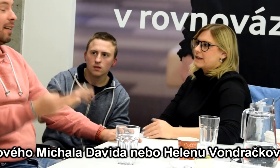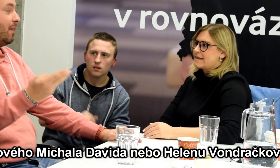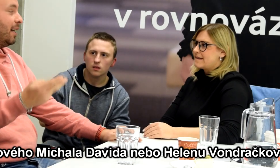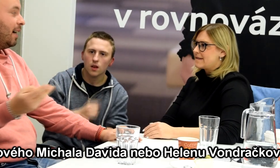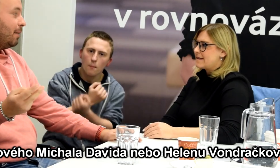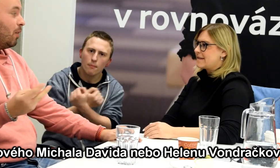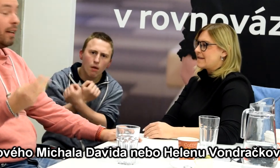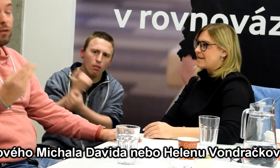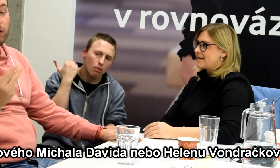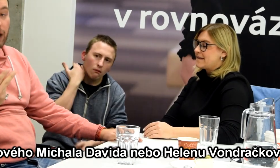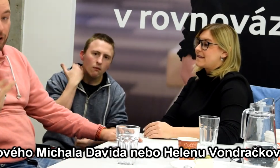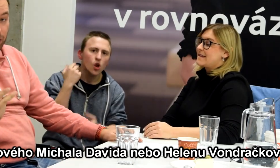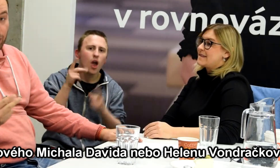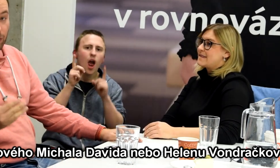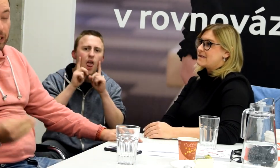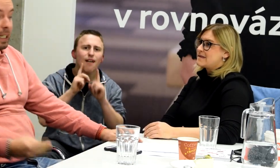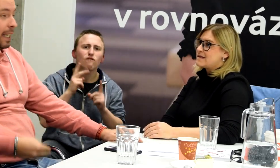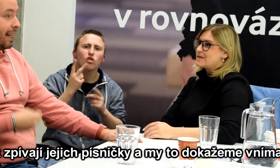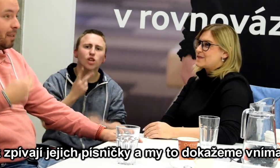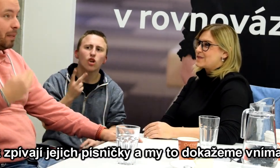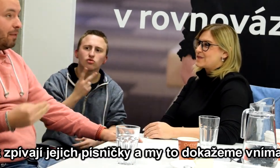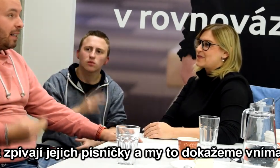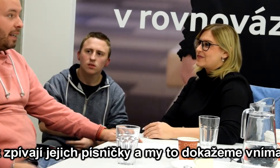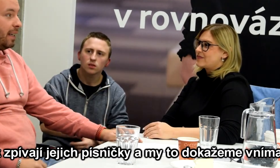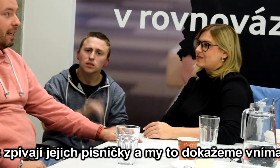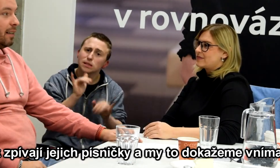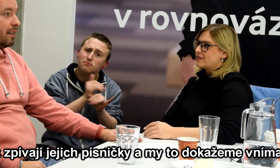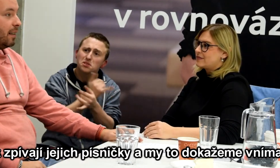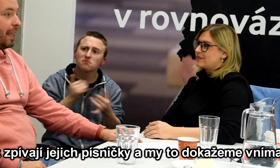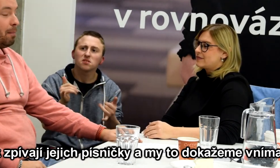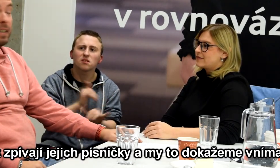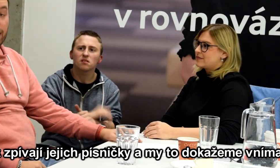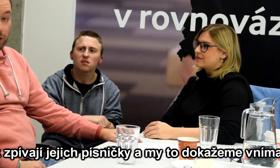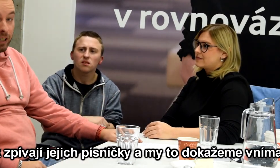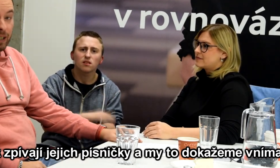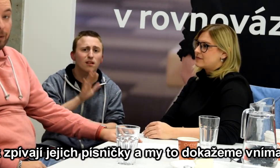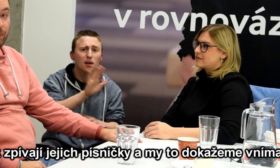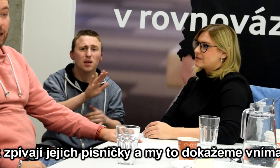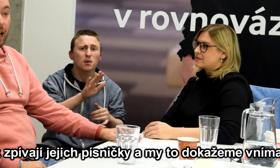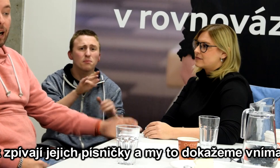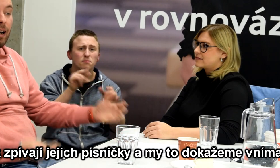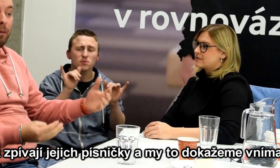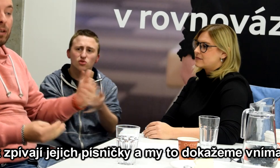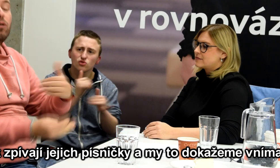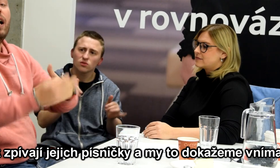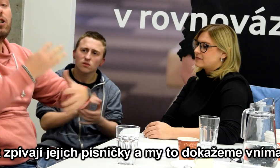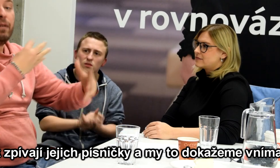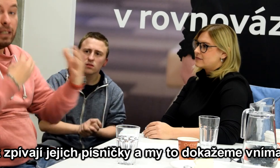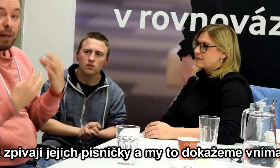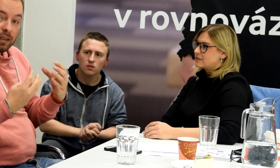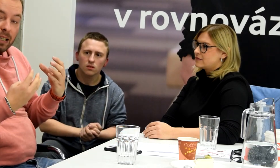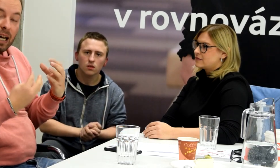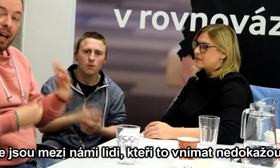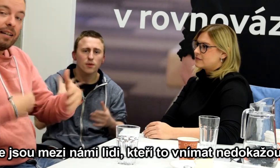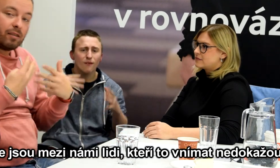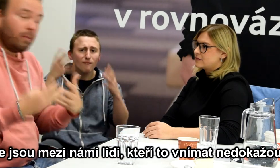Davida nebo Helenu Vondráčkovou, jak zpívají jejich písničky a my to dokážeme vnímat. Ale jsou mezi